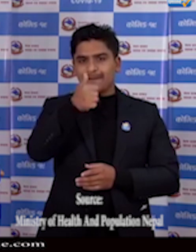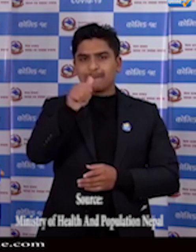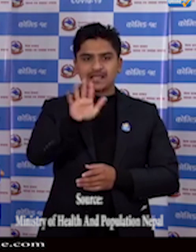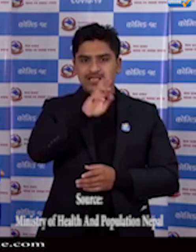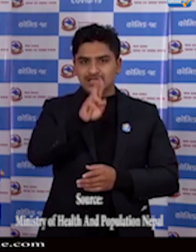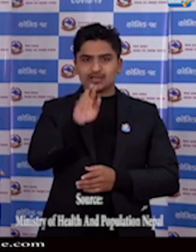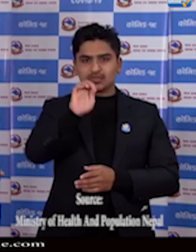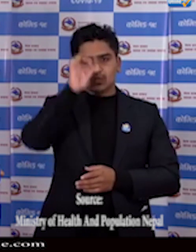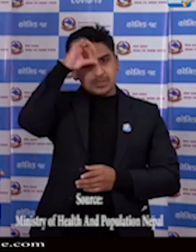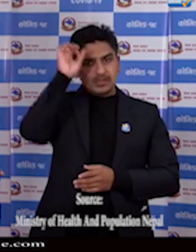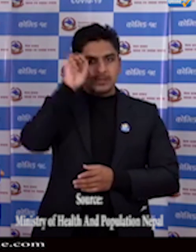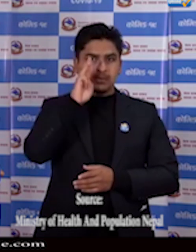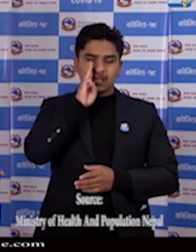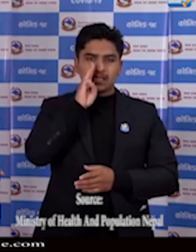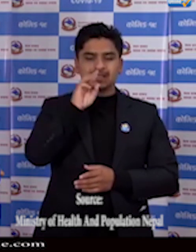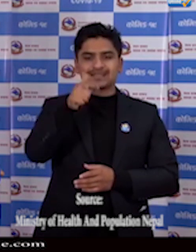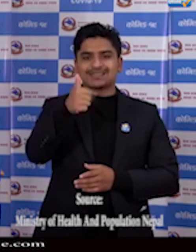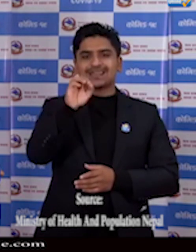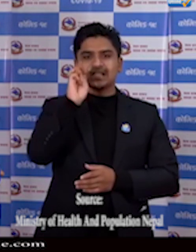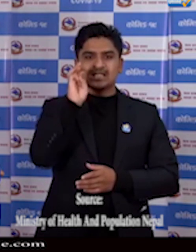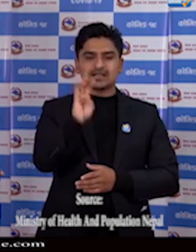32,265 र सुदूरपश्चिम प्रदेशमा